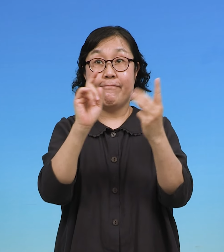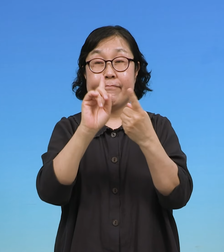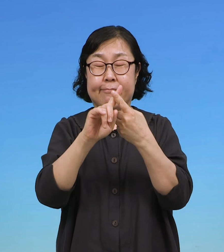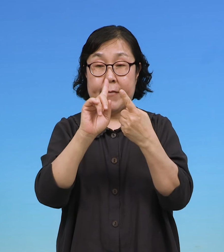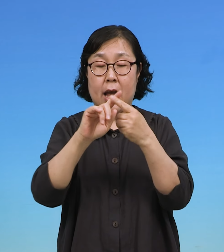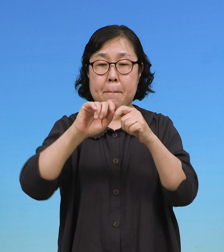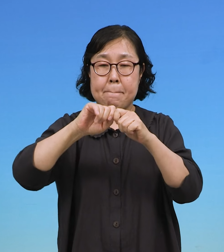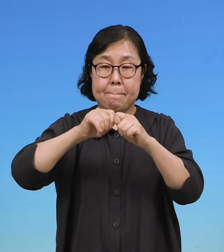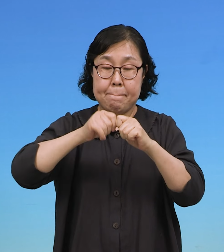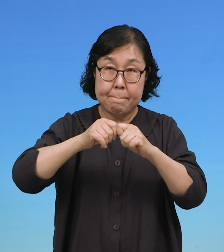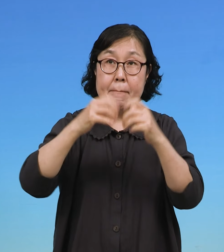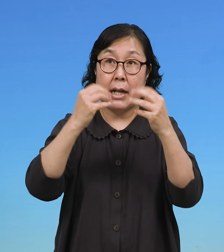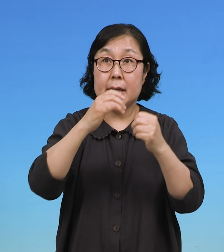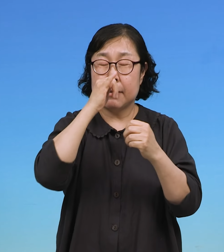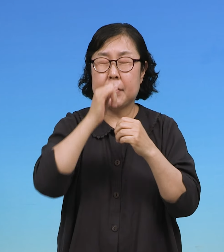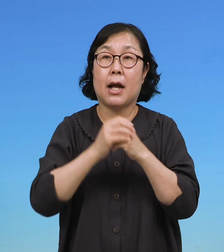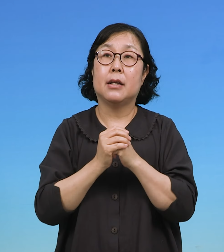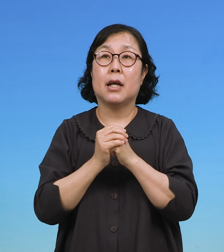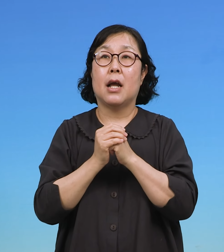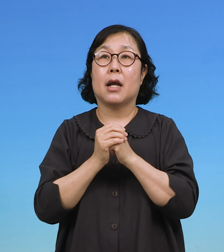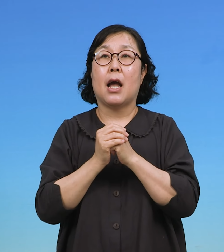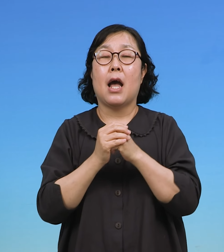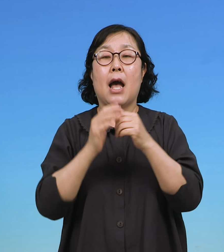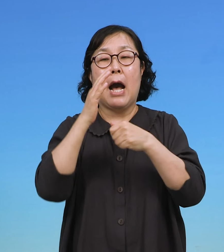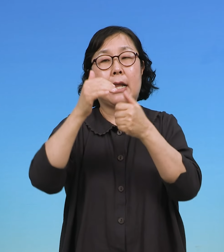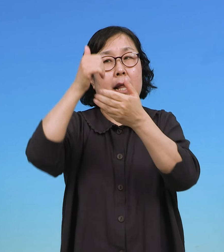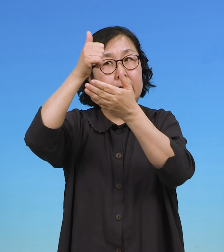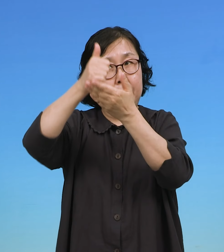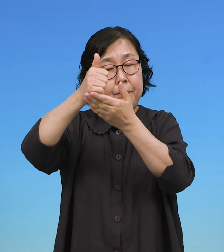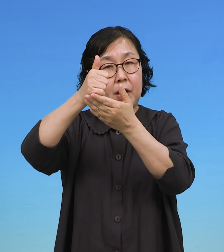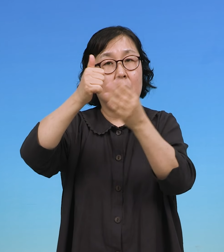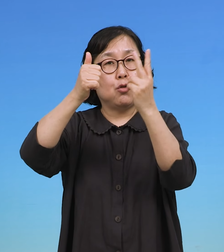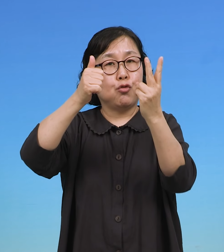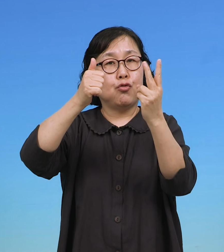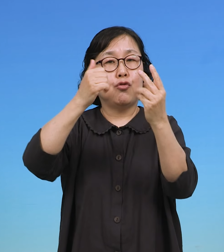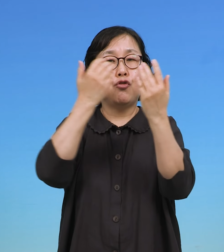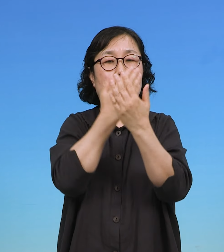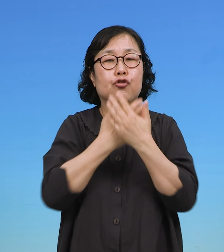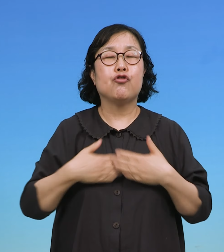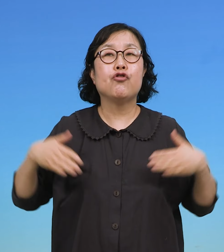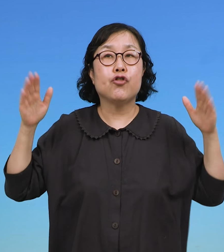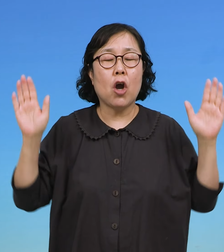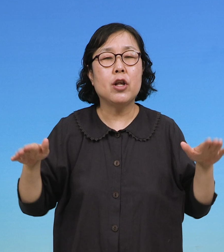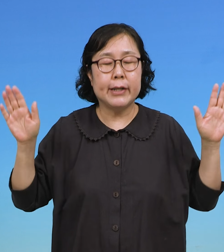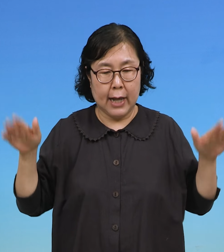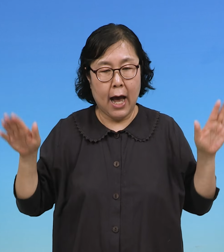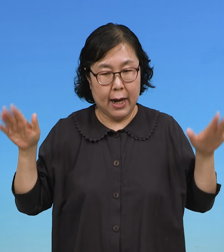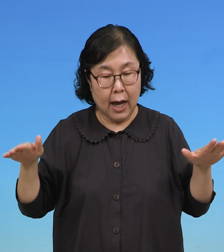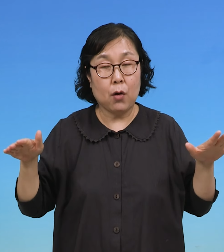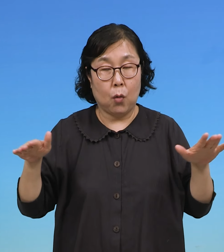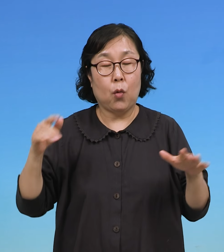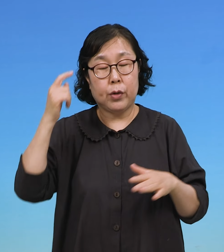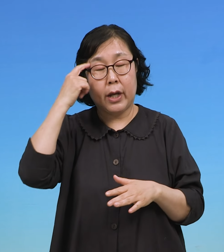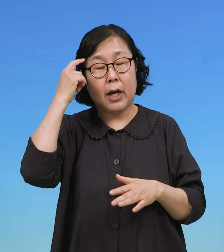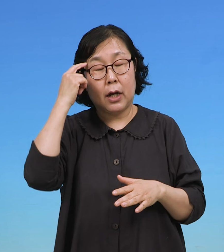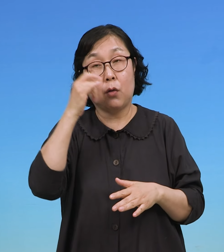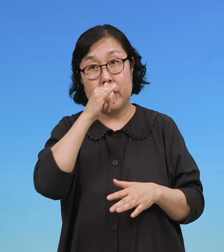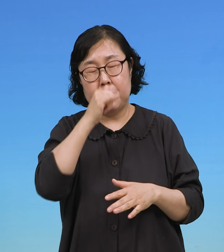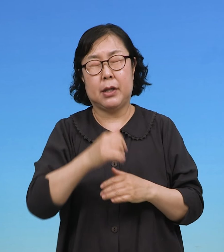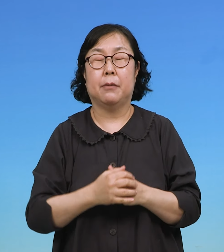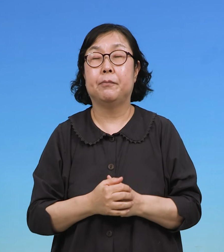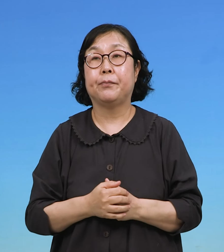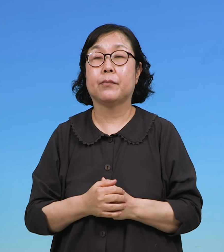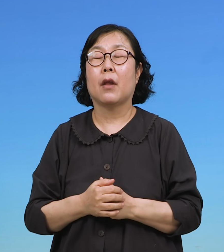분석이 여러 가지로 많지만 하나님과 두 천사라고 그렇게 해석하는 것이 저는